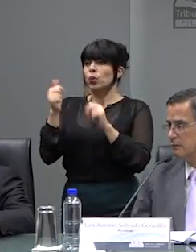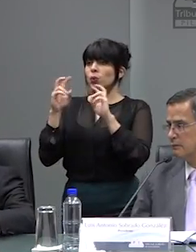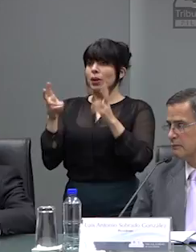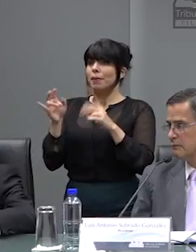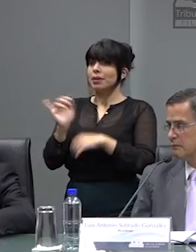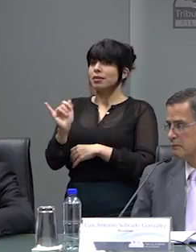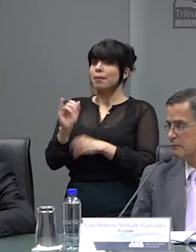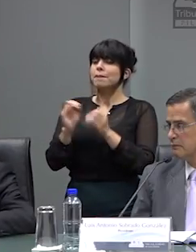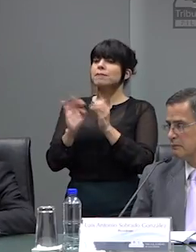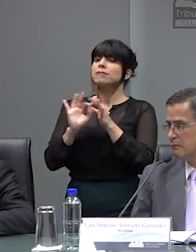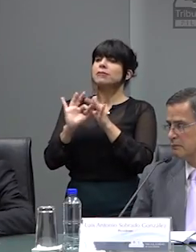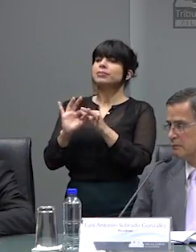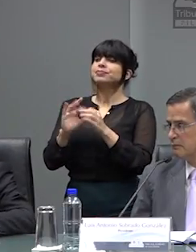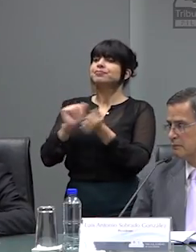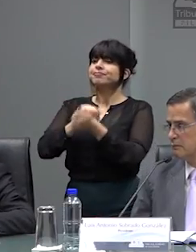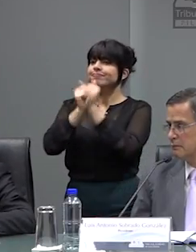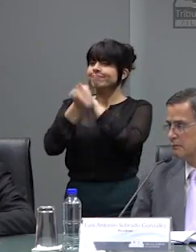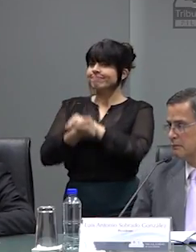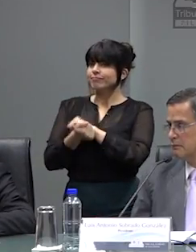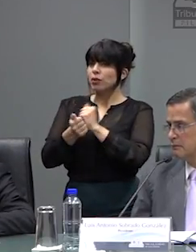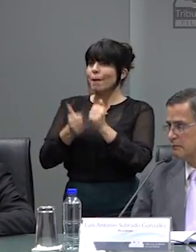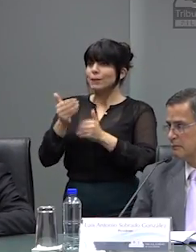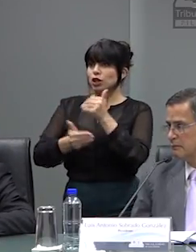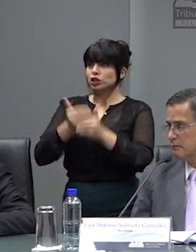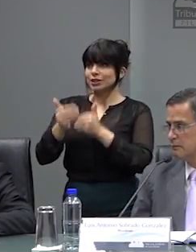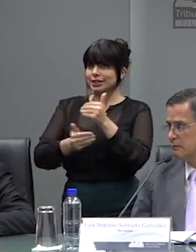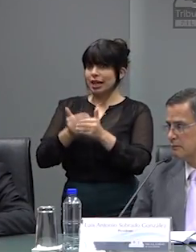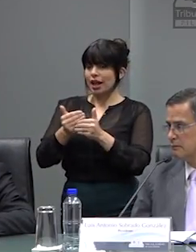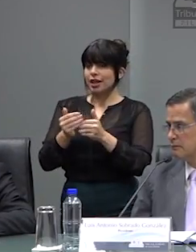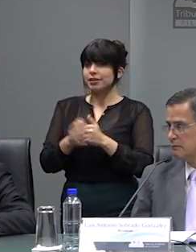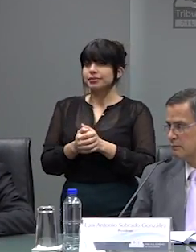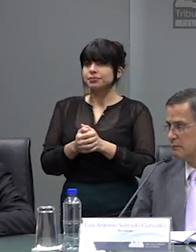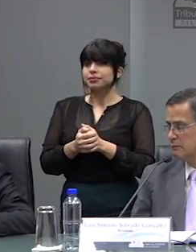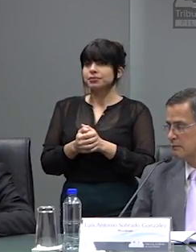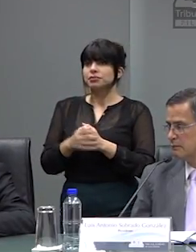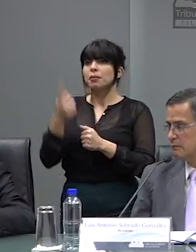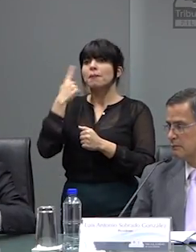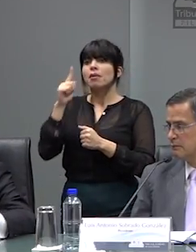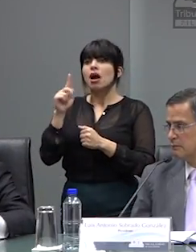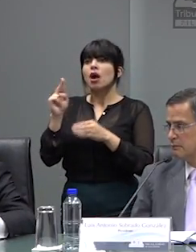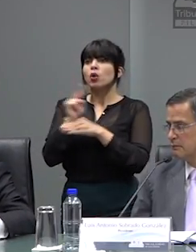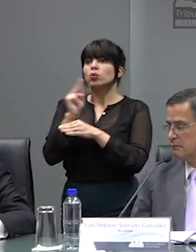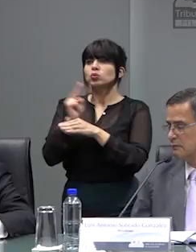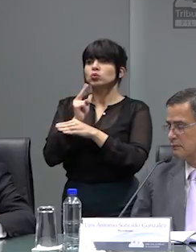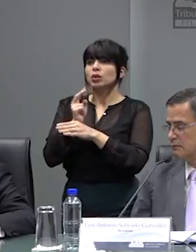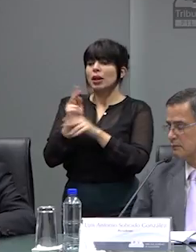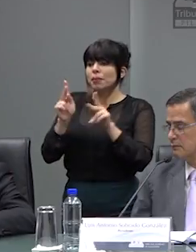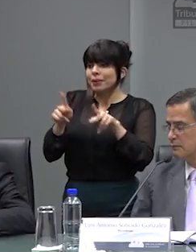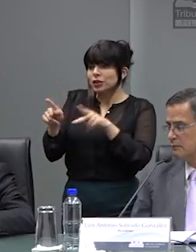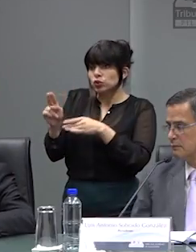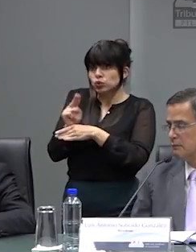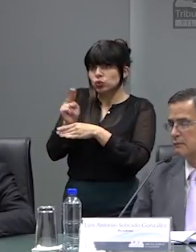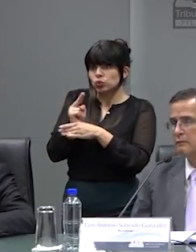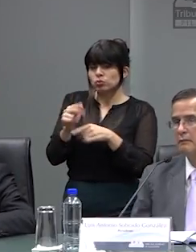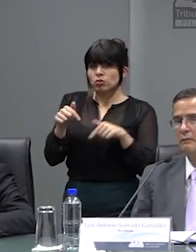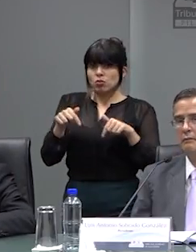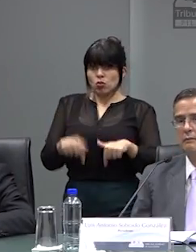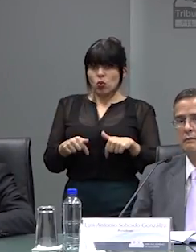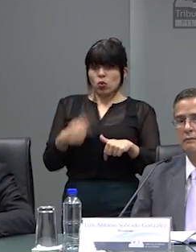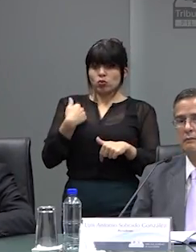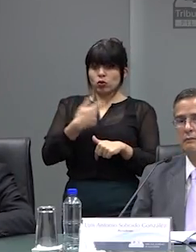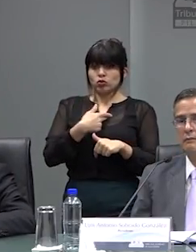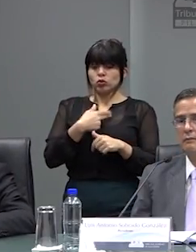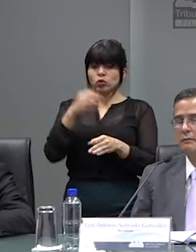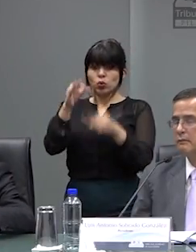con unas reformas procesales para optimizar el recurso humano. Nosotros hoy día